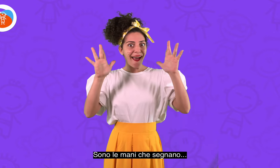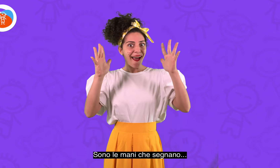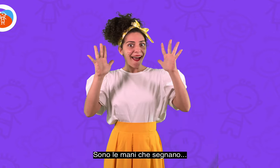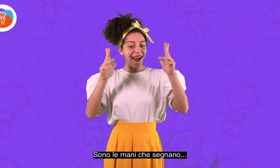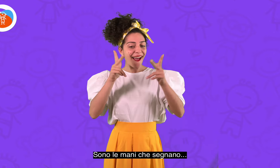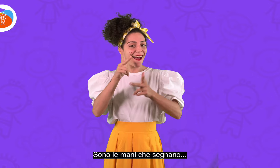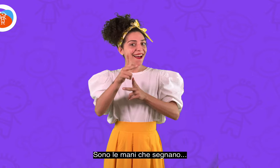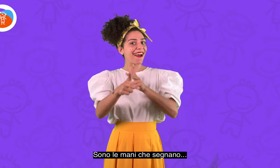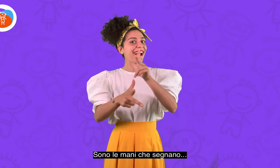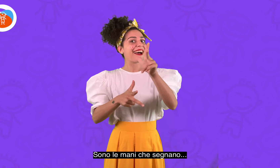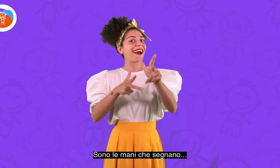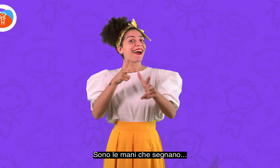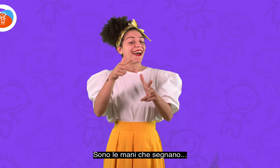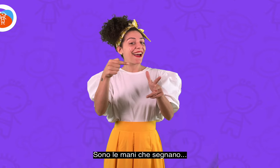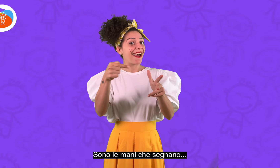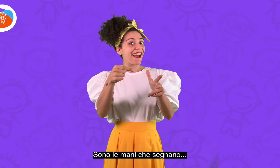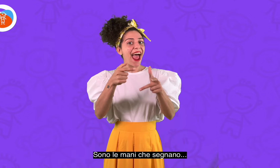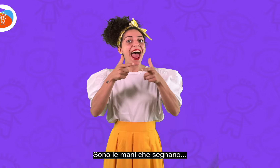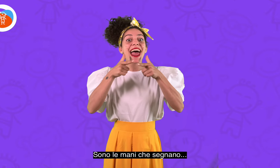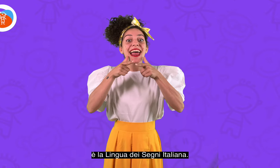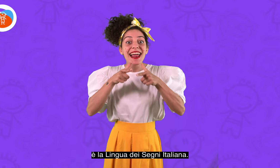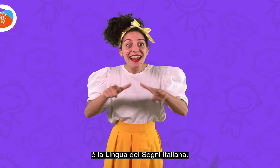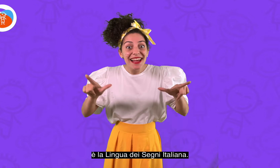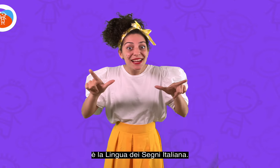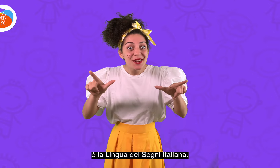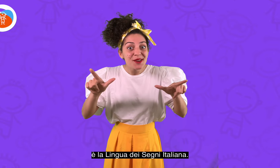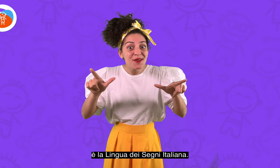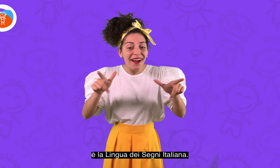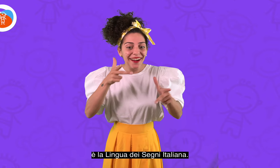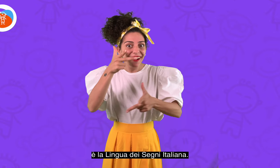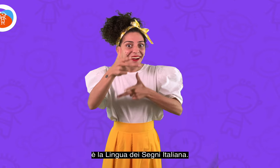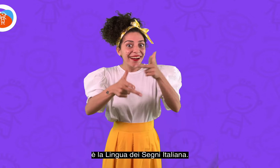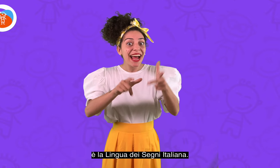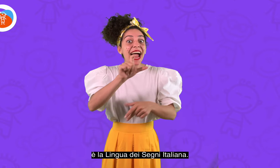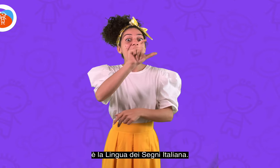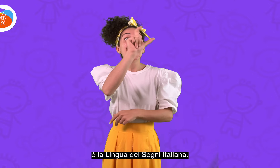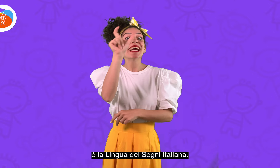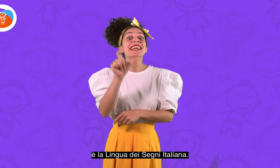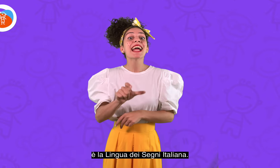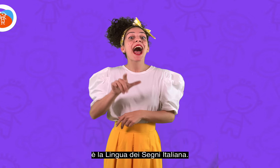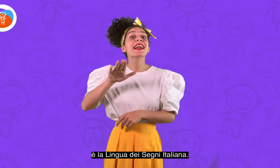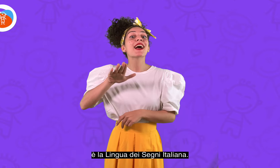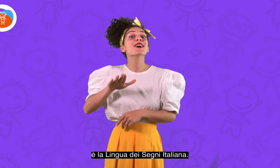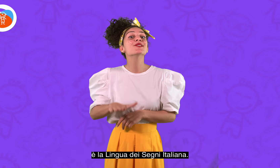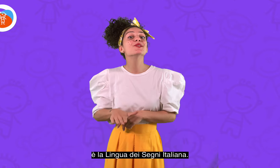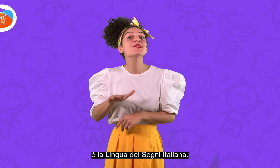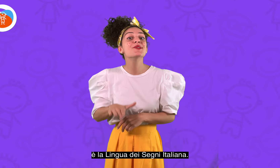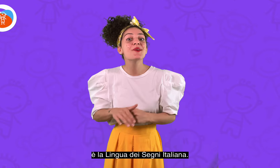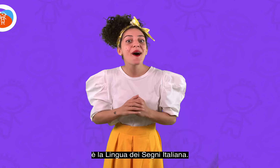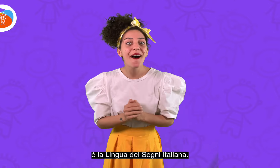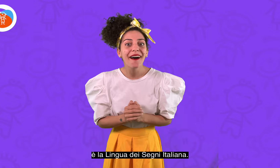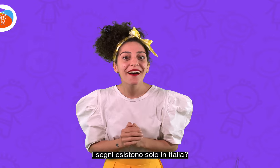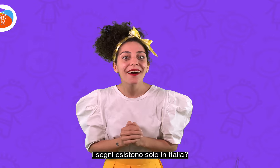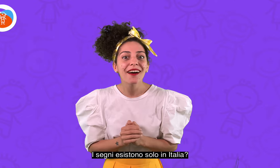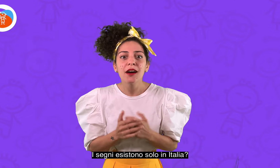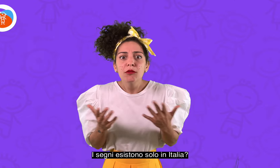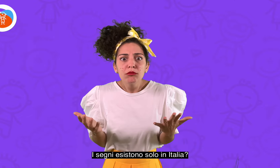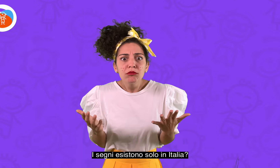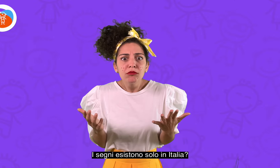Sono le mani che segnano! È la lingua dei segni italiana! I